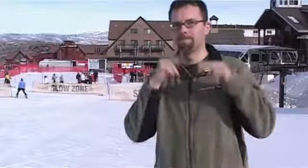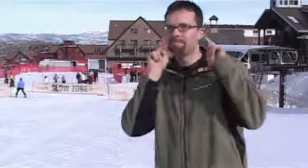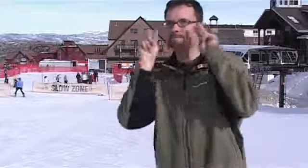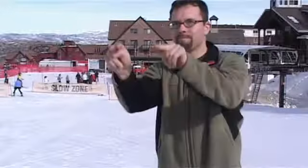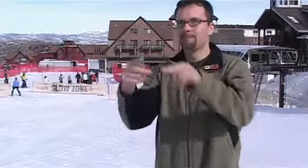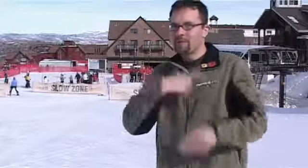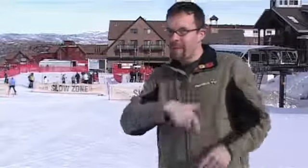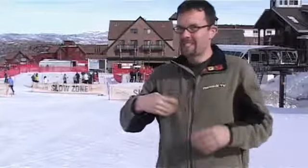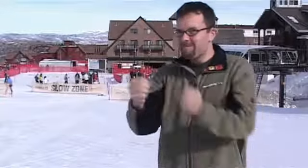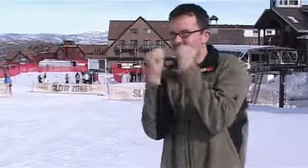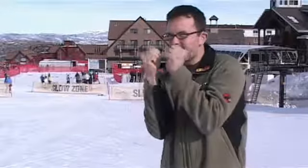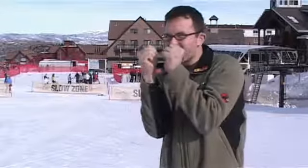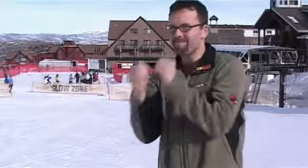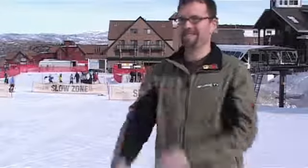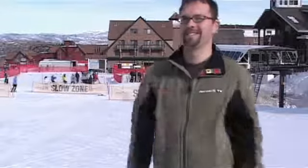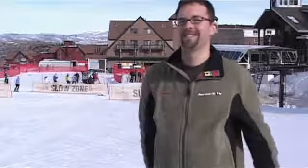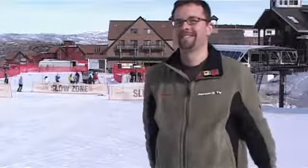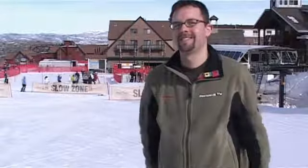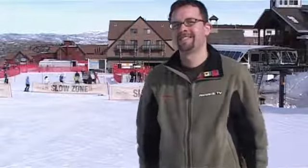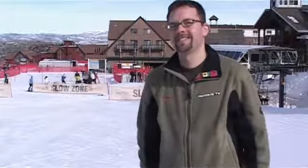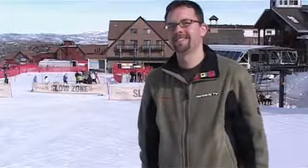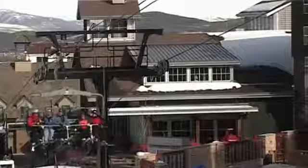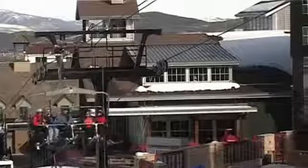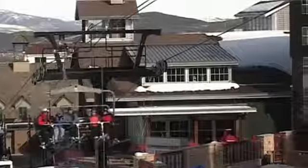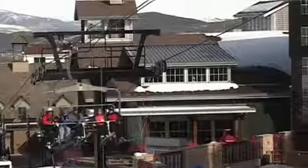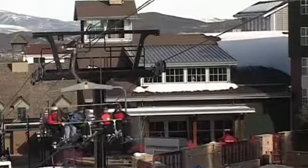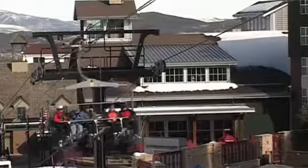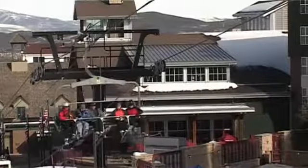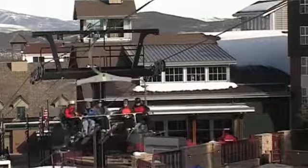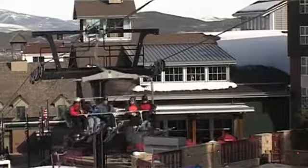Abfahrt, sondern mehr mit Slalom. Wir drücken den Schweizern die Daumen.